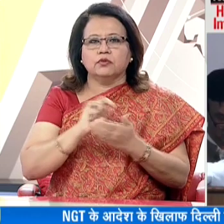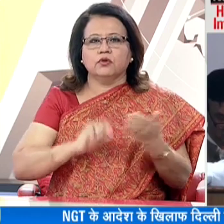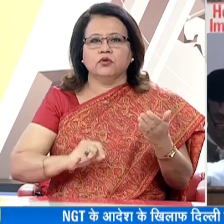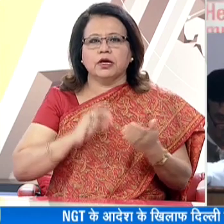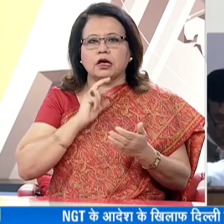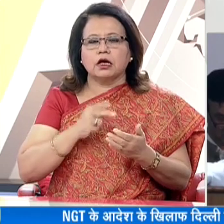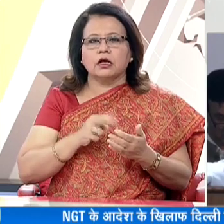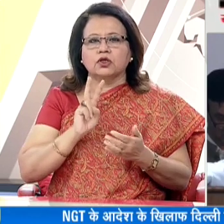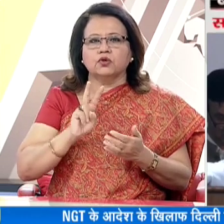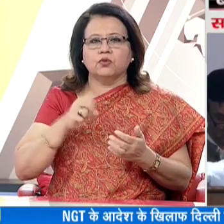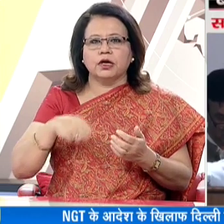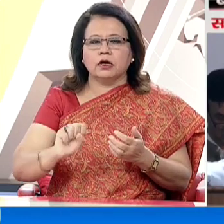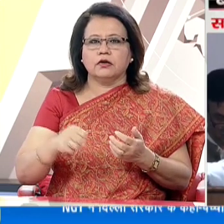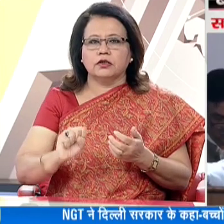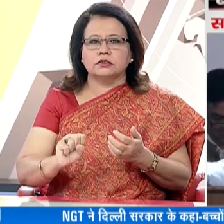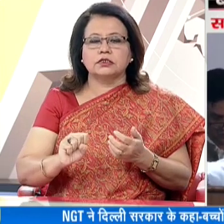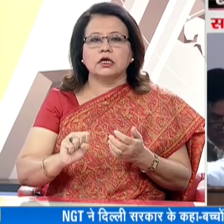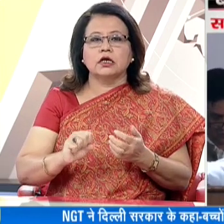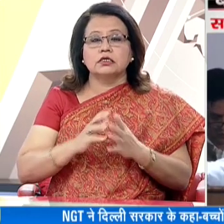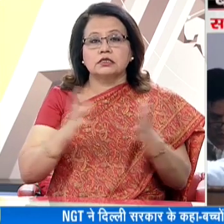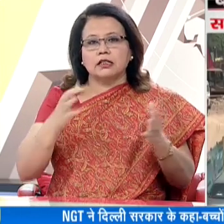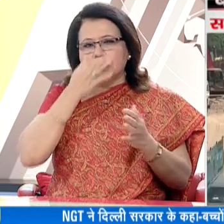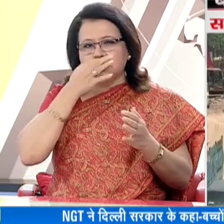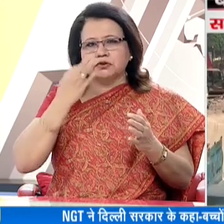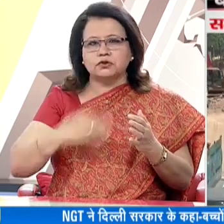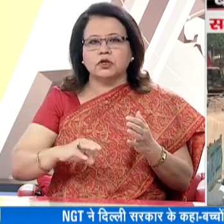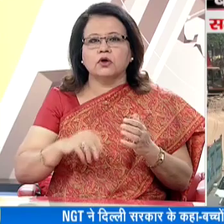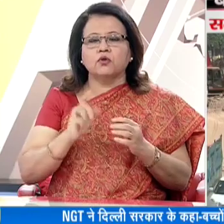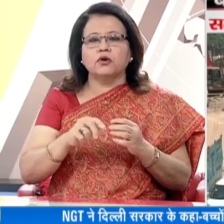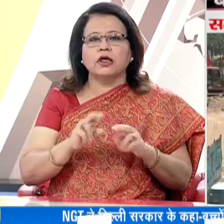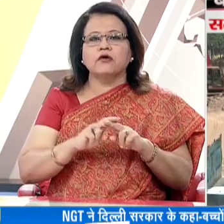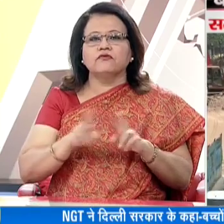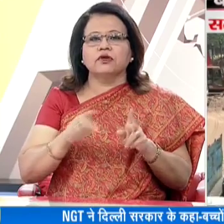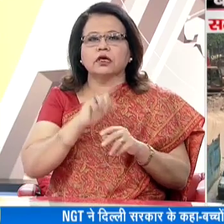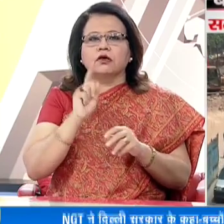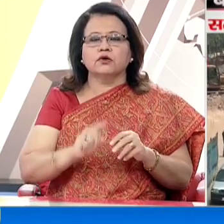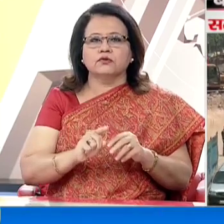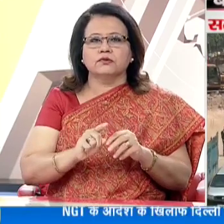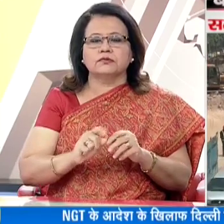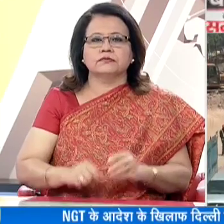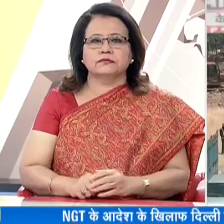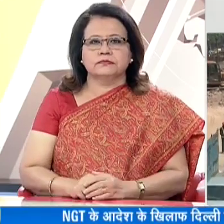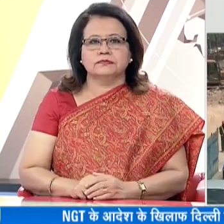गया है कि दो पहिया वाहनों से ज्यादा प्रदूषण होता है तो फिर उन्हें छूट क्यों दी जा रही है?